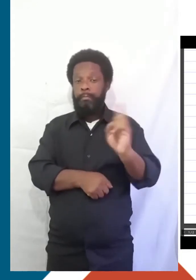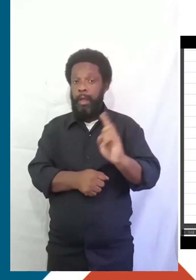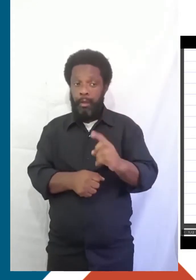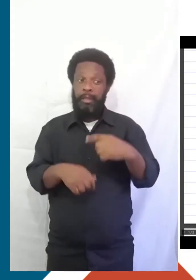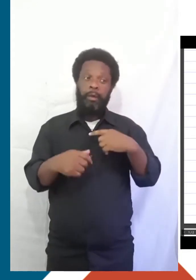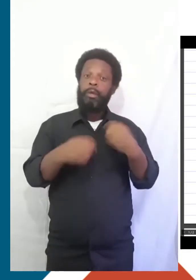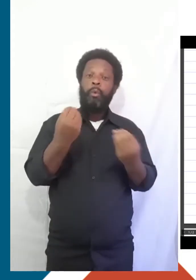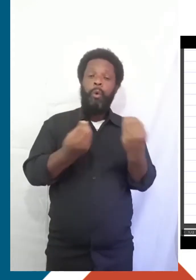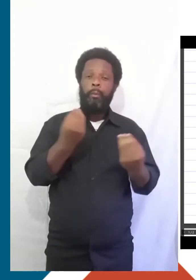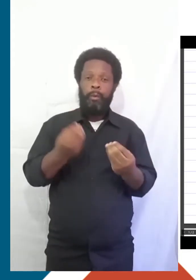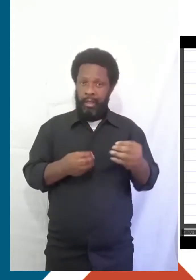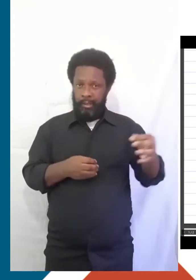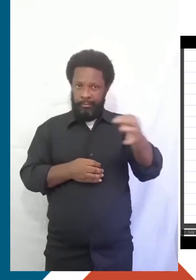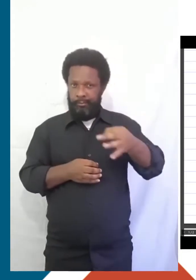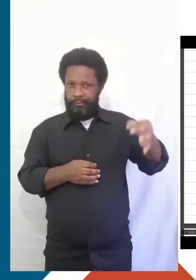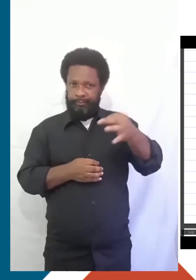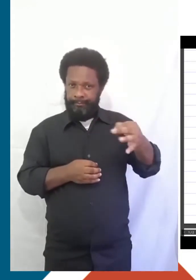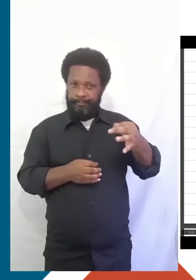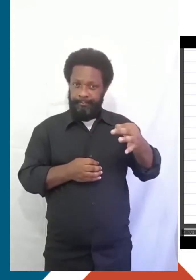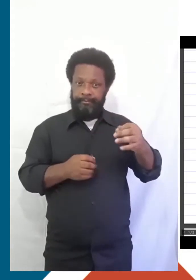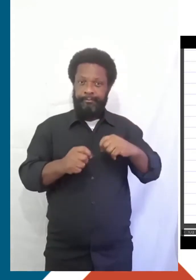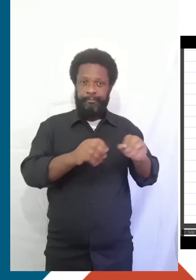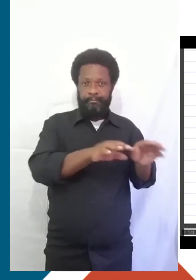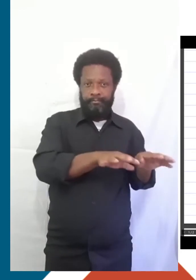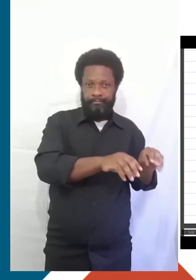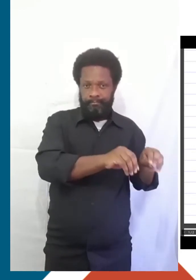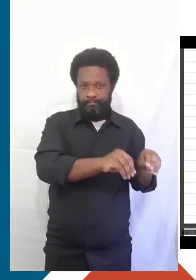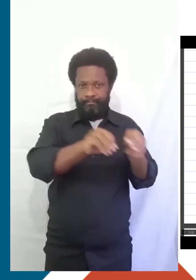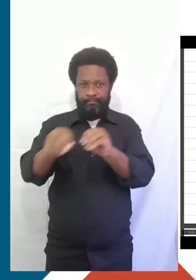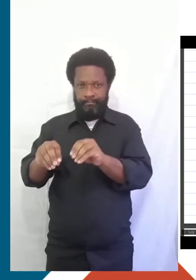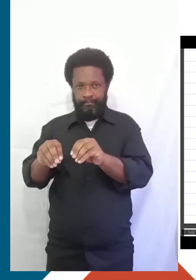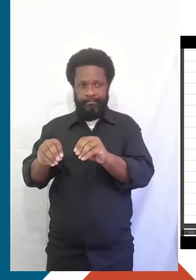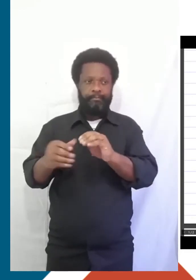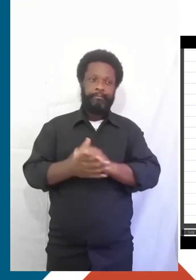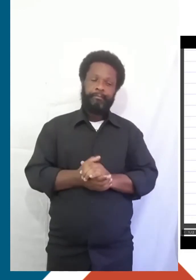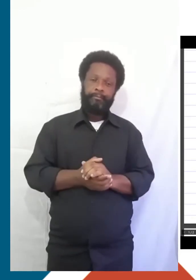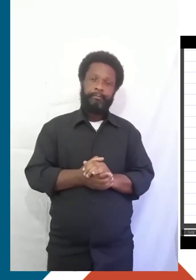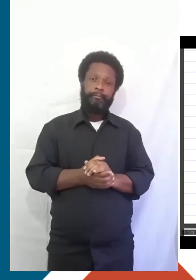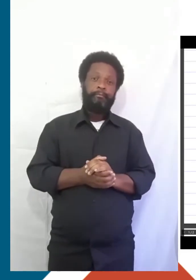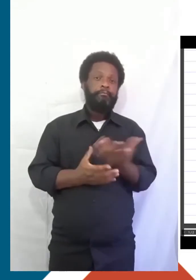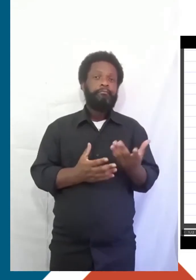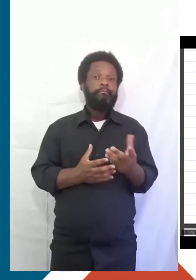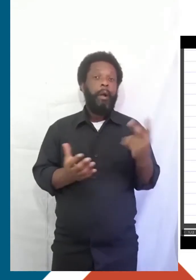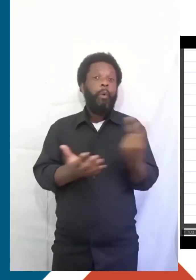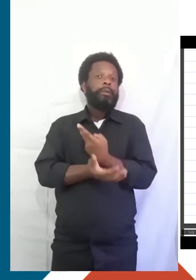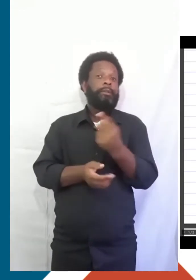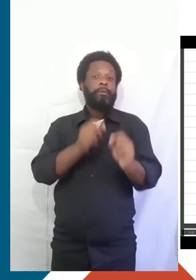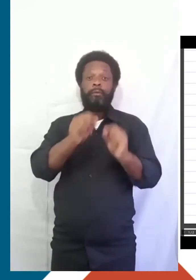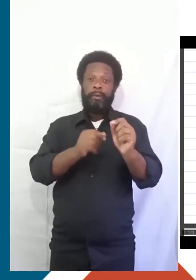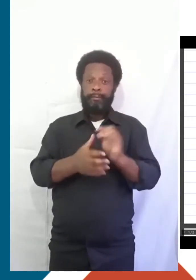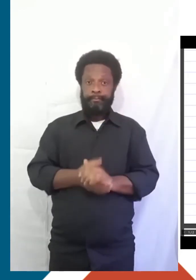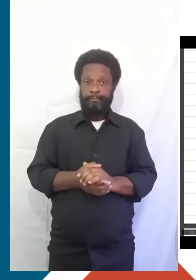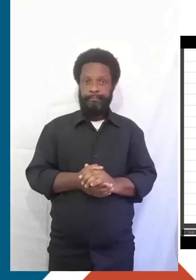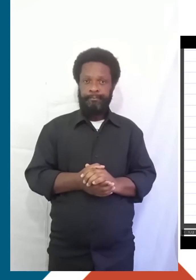paradinhas. Então eu peguei essa molécula e movi ela para o lado. O que